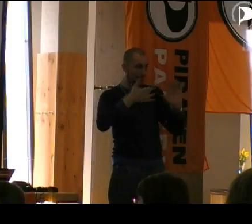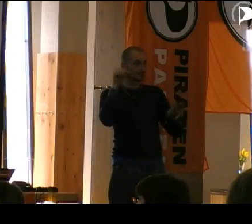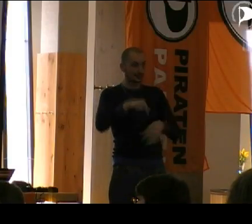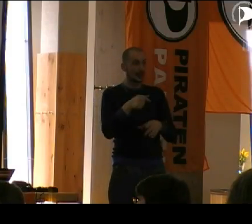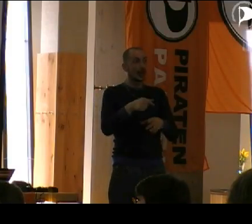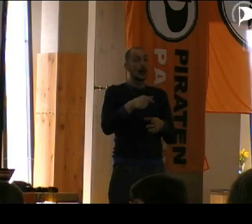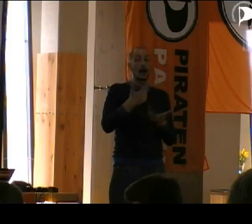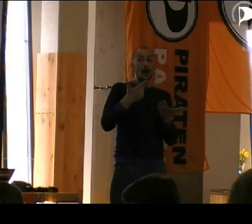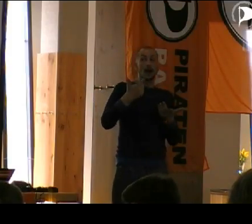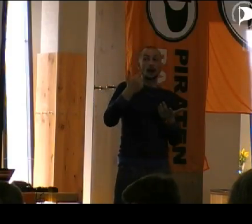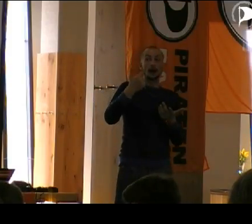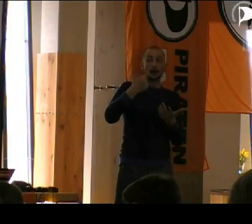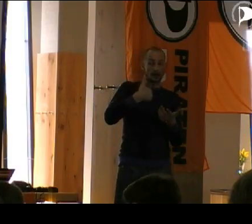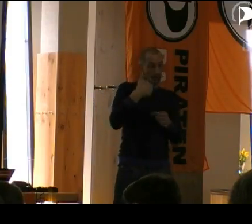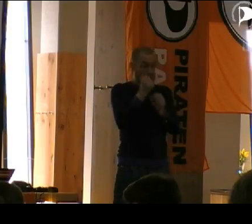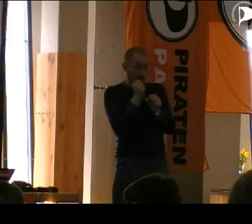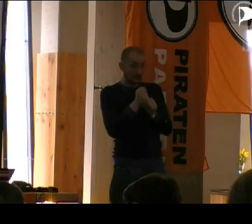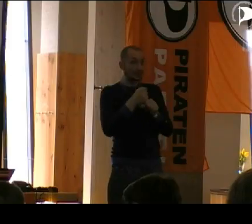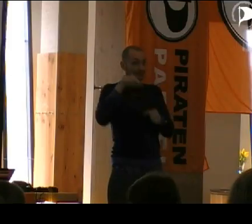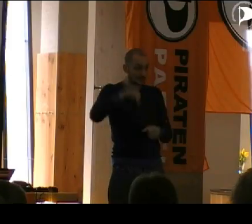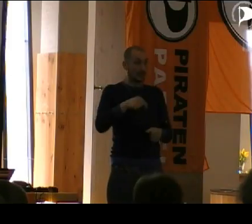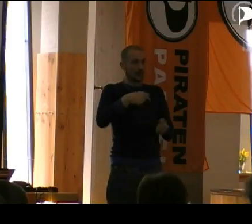weise machen werde und er